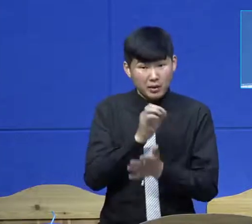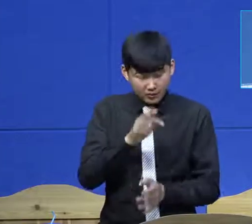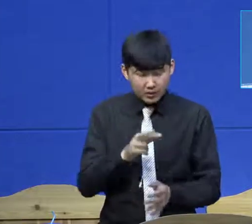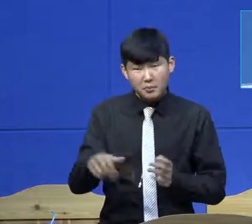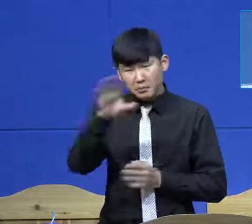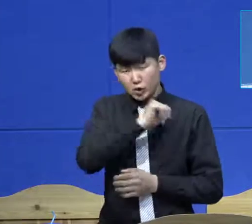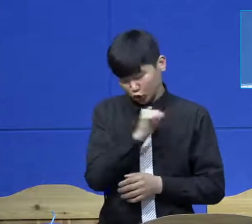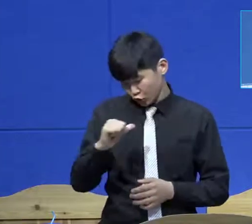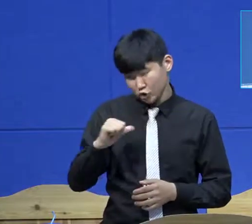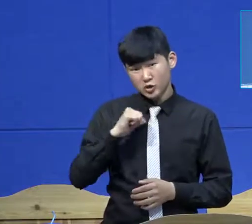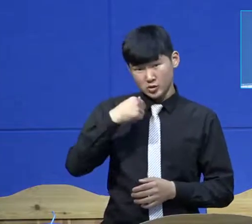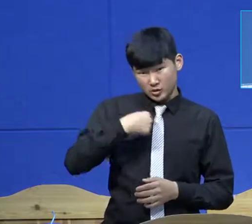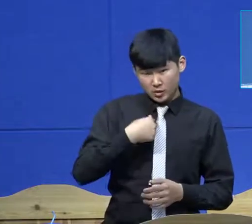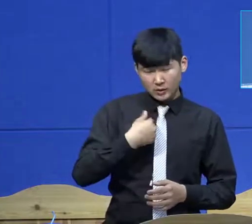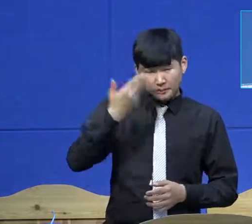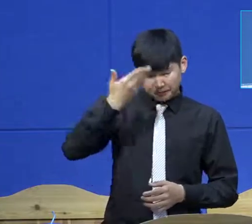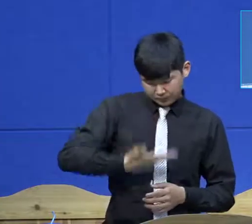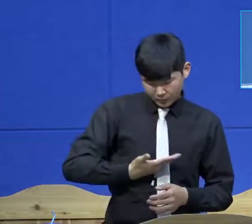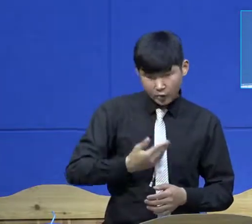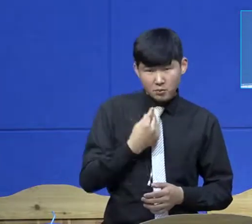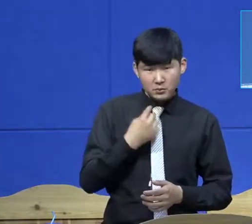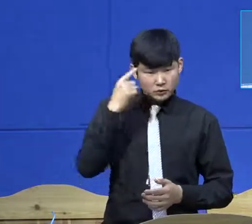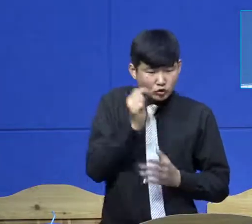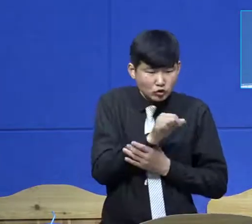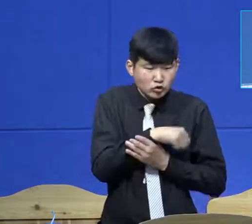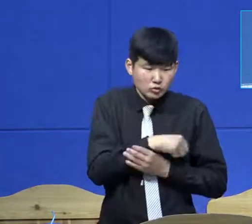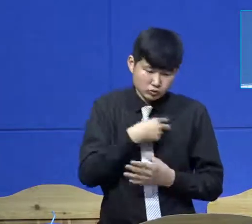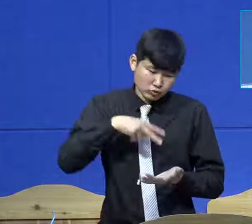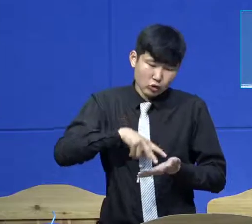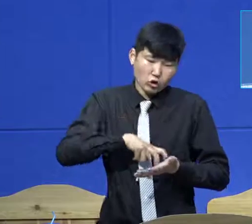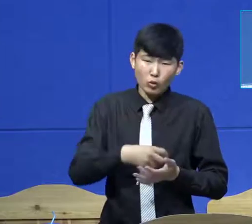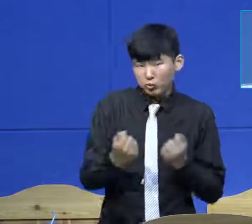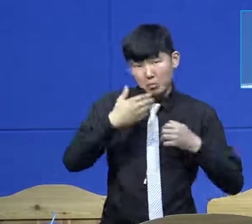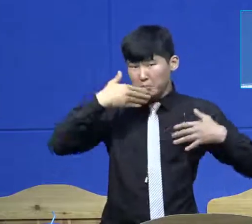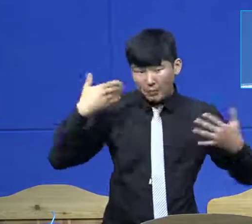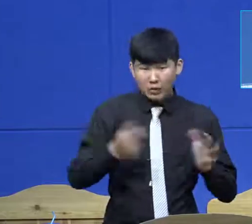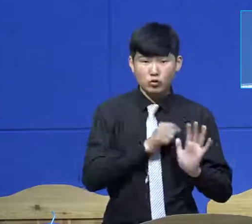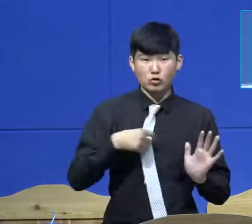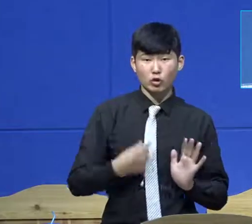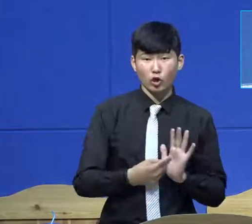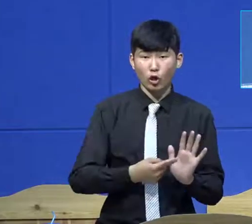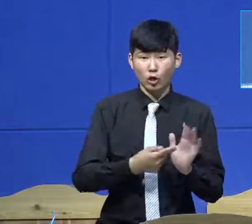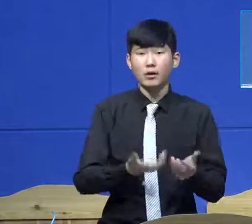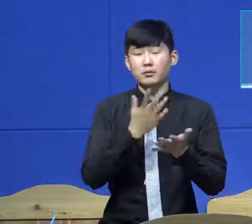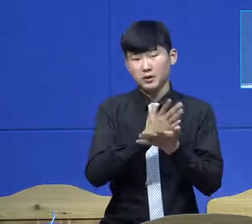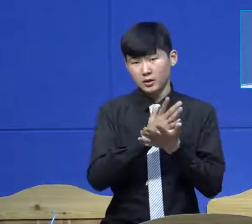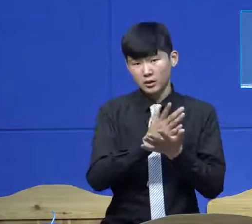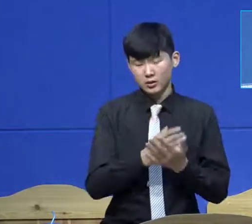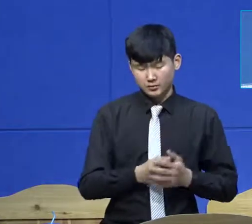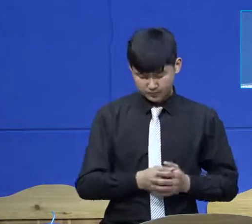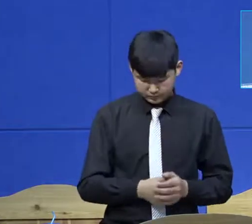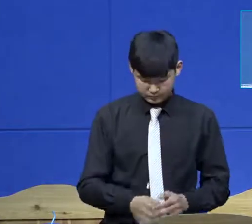бид нэр өөрсдийнхөө дорой байдлыг хүч сул гэдгээ илэрхийлж байгаа. Сургаал төгс 24-с харуул зовлон шаналгийн цагт